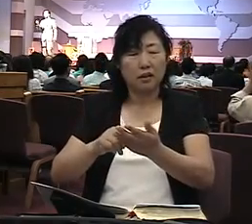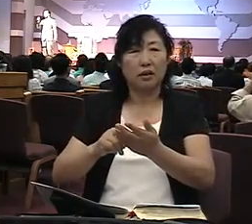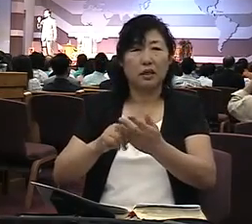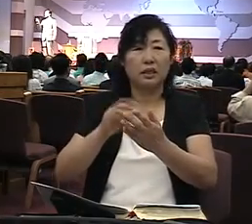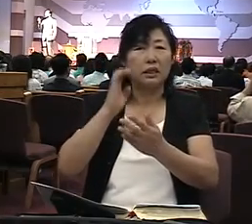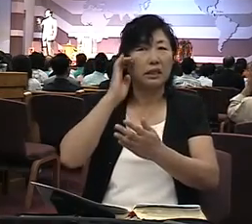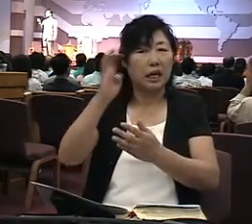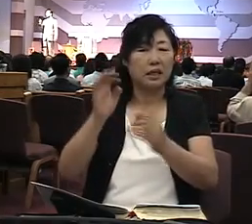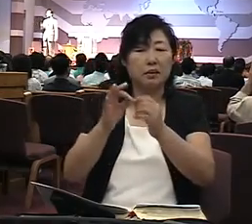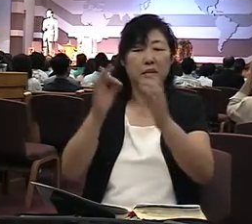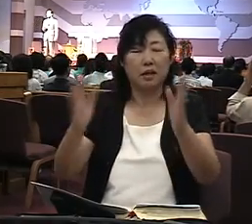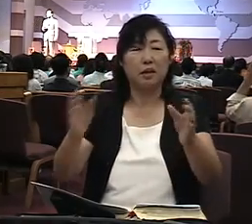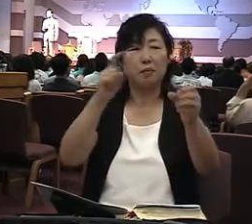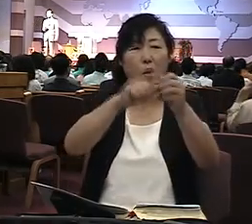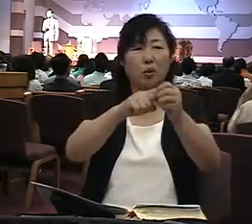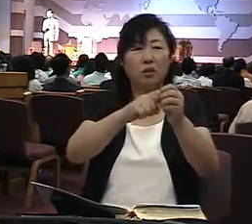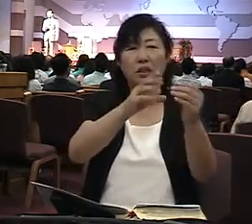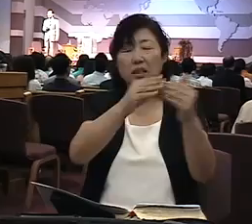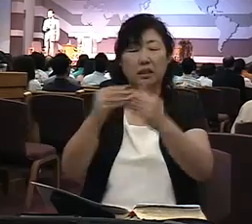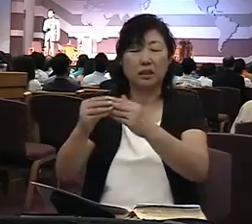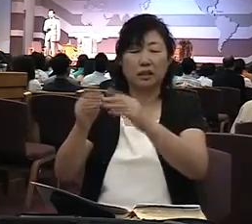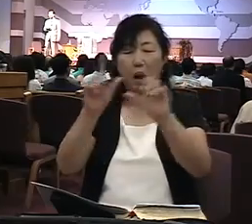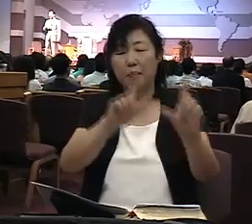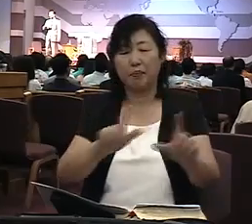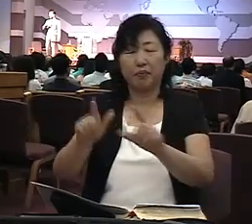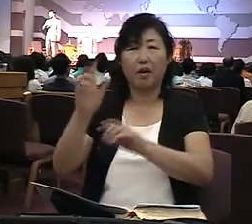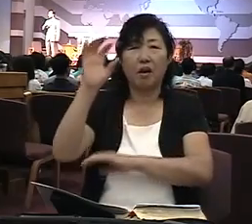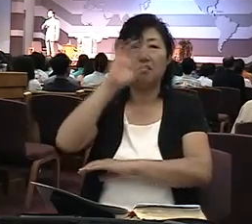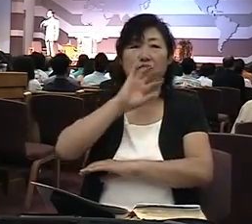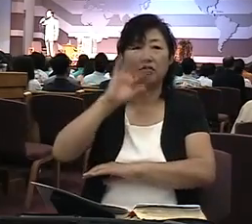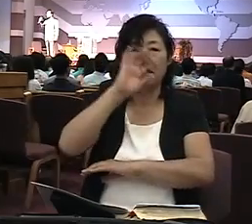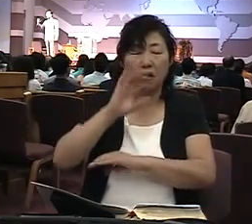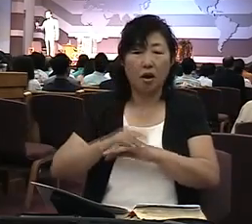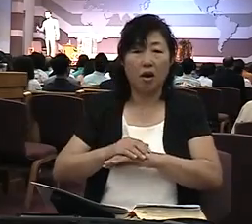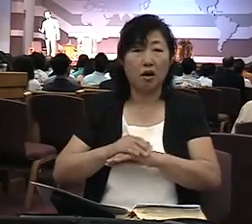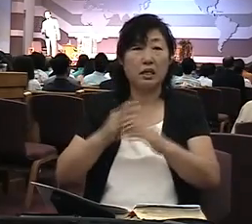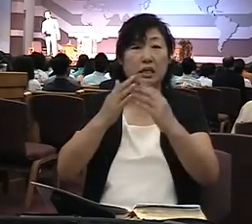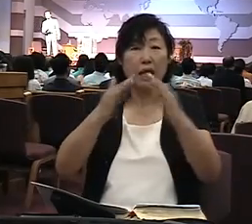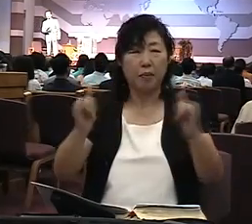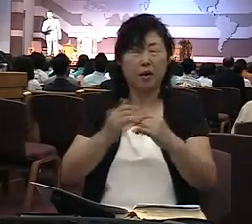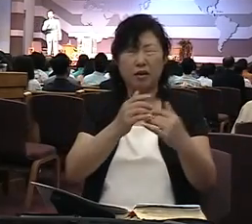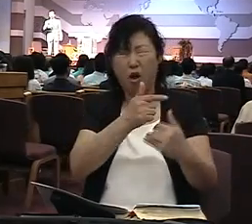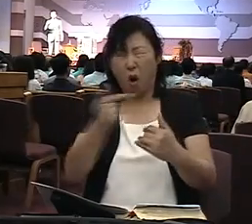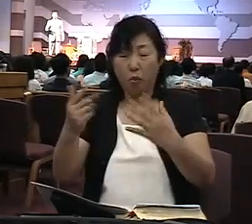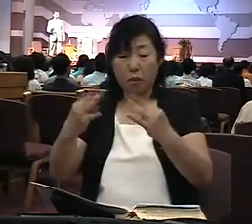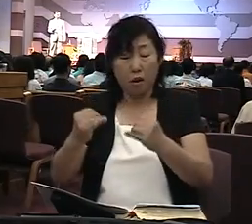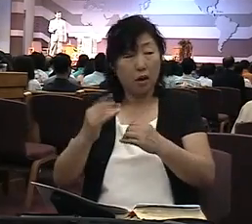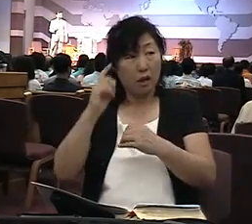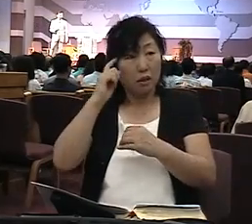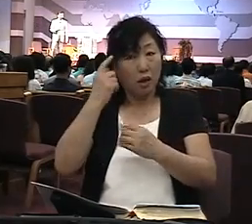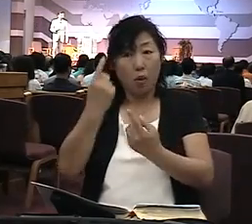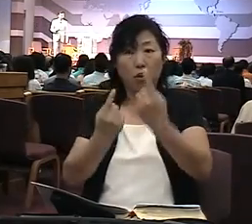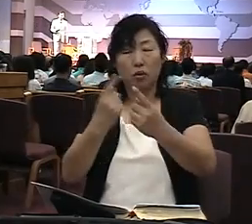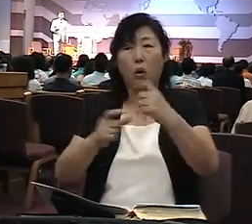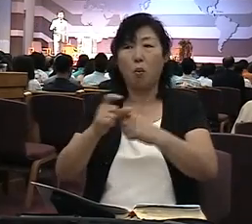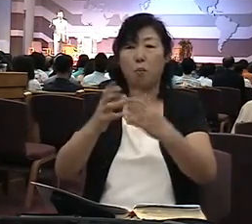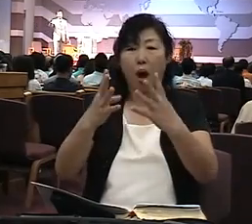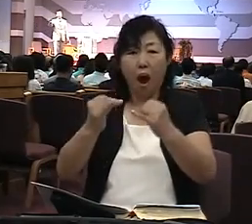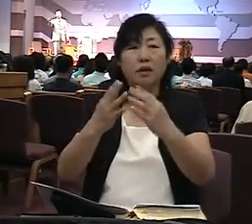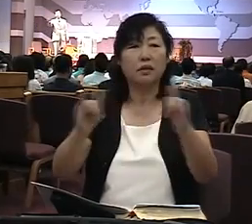통해 훈련자들을 모집하기 시작했는데 너무나 예상보다 너무나 많은 분들이 이렇게 등록을 하셔갖고 이 목사님이 4반을